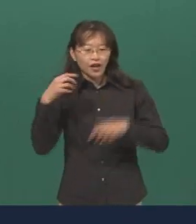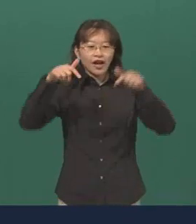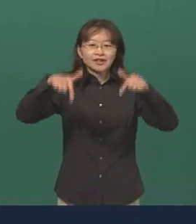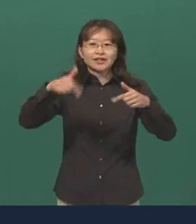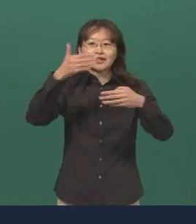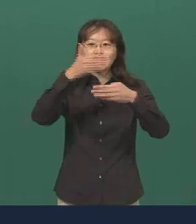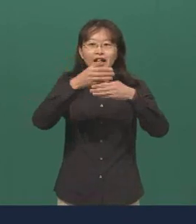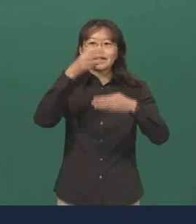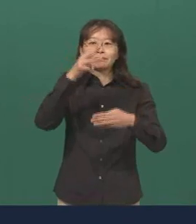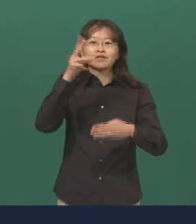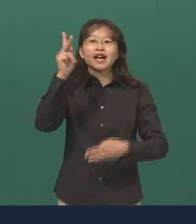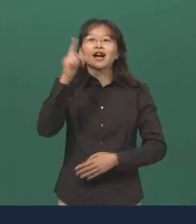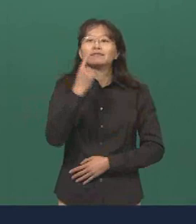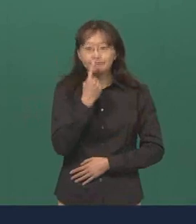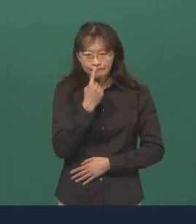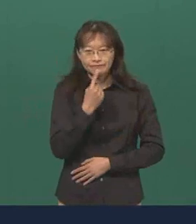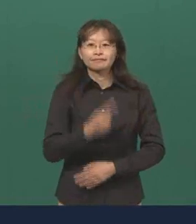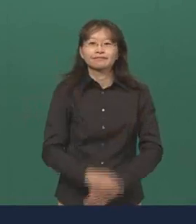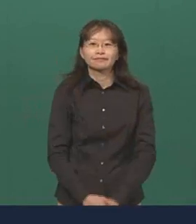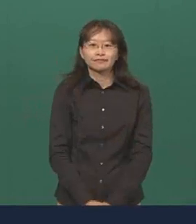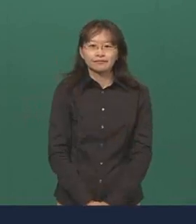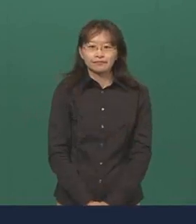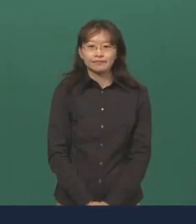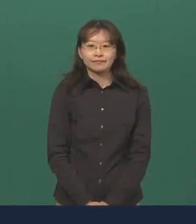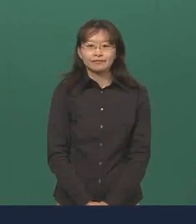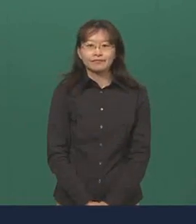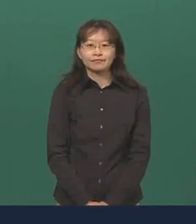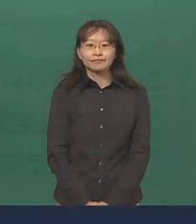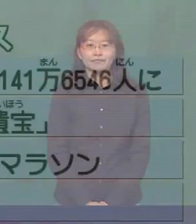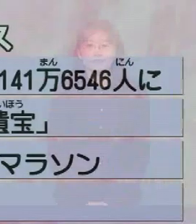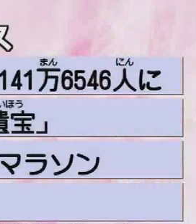今日は西垣美香がお伝えします。